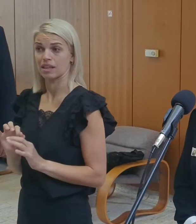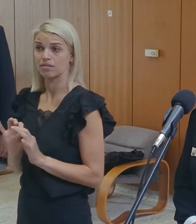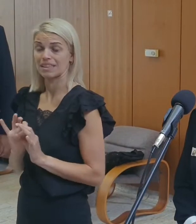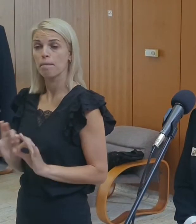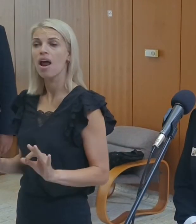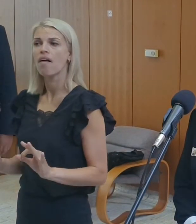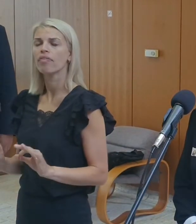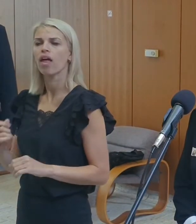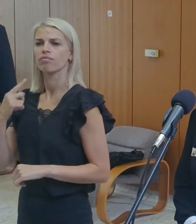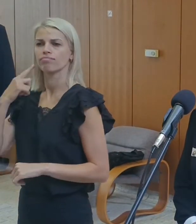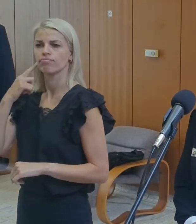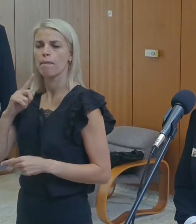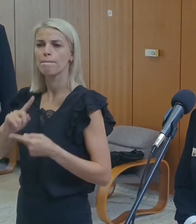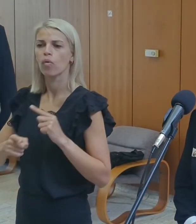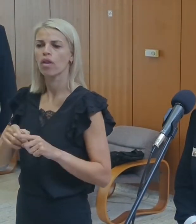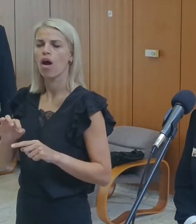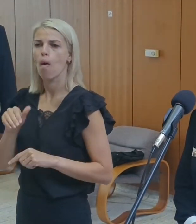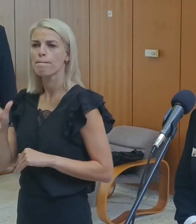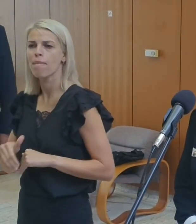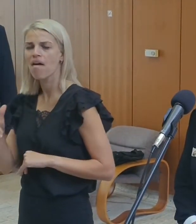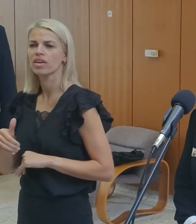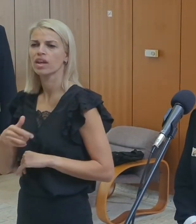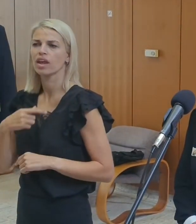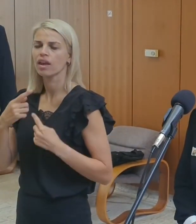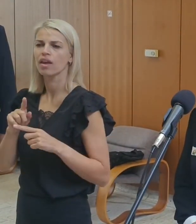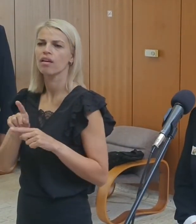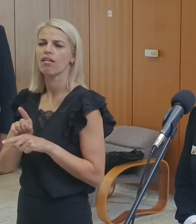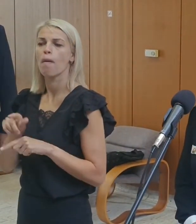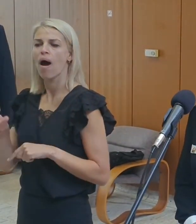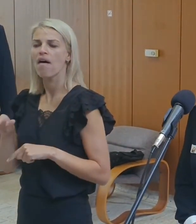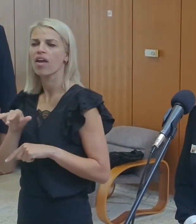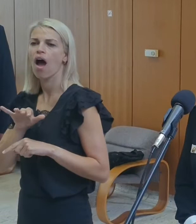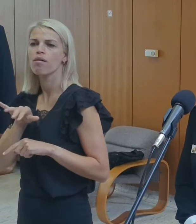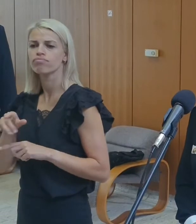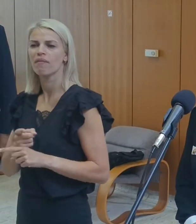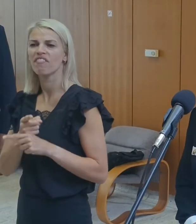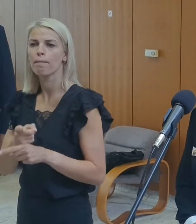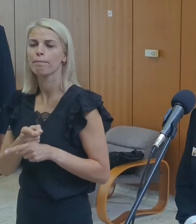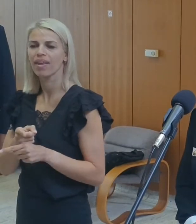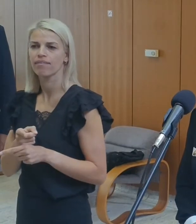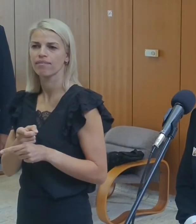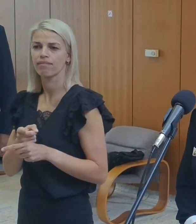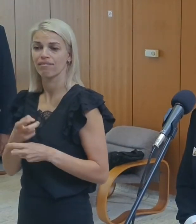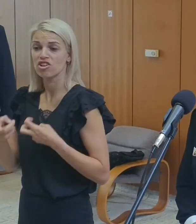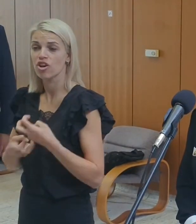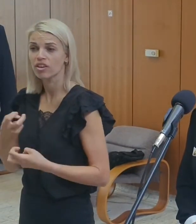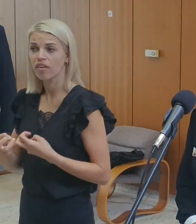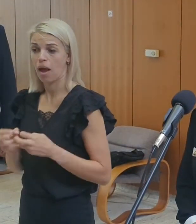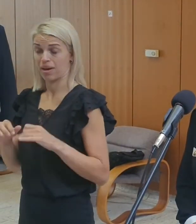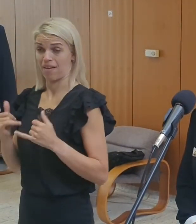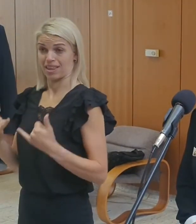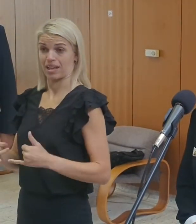počúvame politické vyjadrenia po mafii, ktorá sa snaží vplyvať na vyšetrovanie. My tu ale máme inšpekciu,